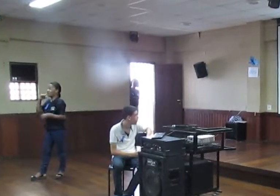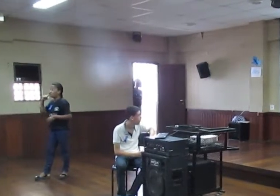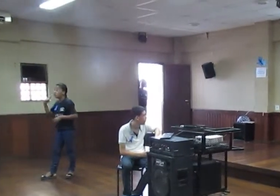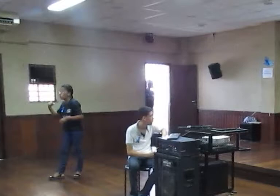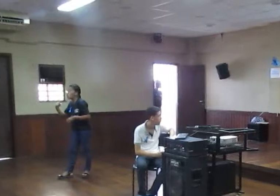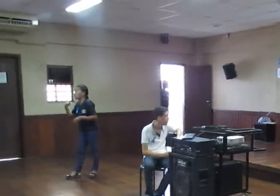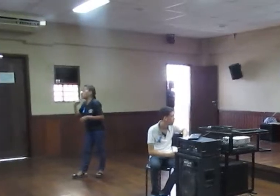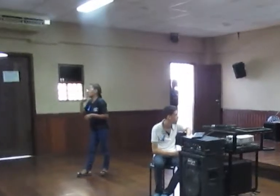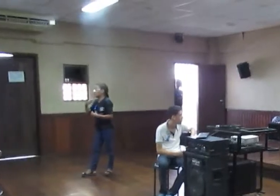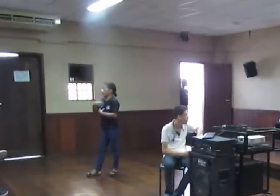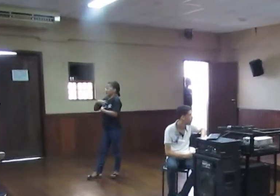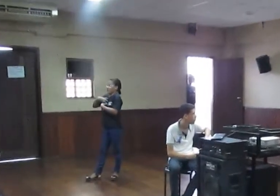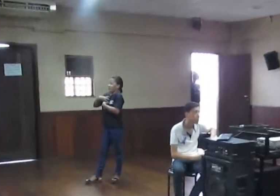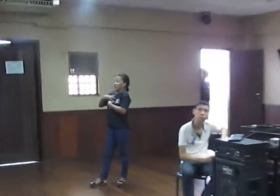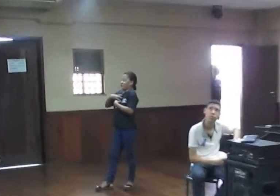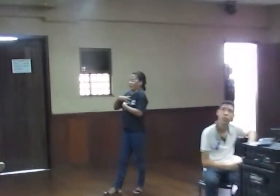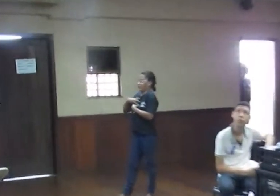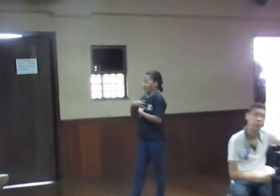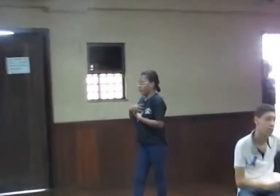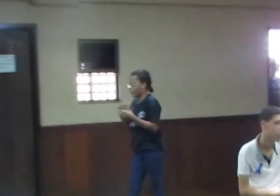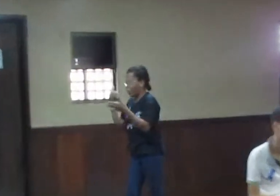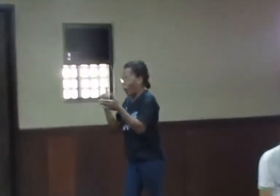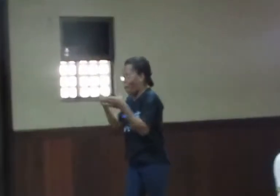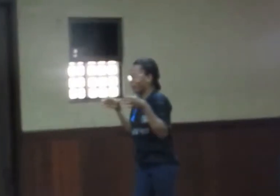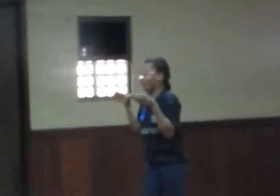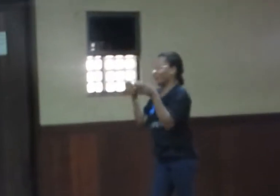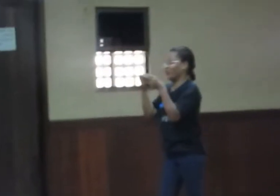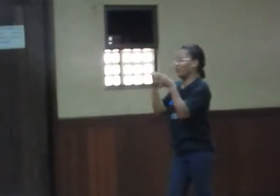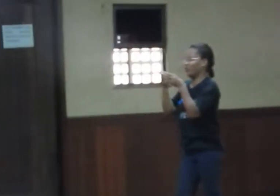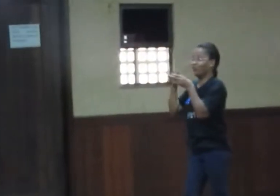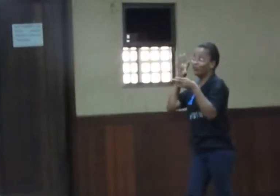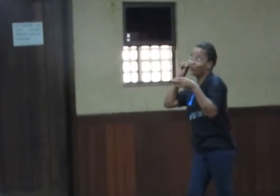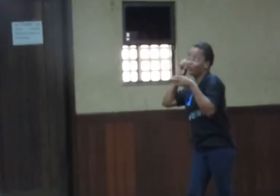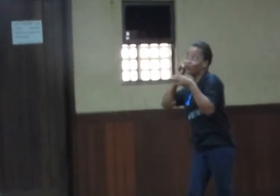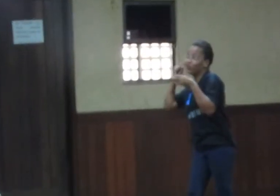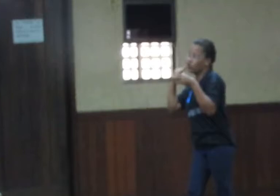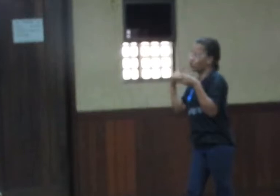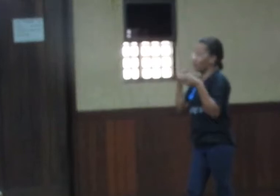surda se sintam mais próximas e inseridas.